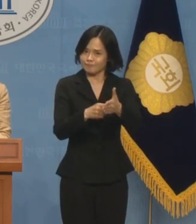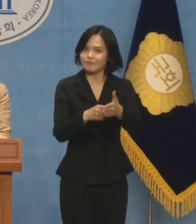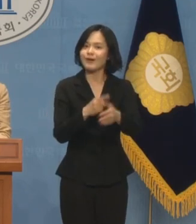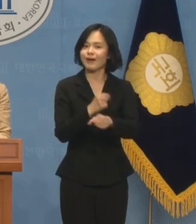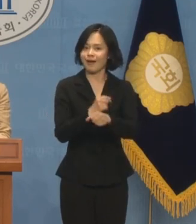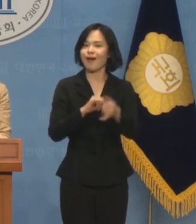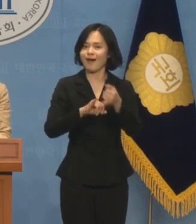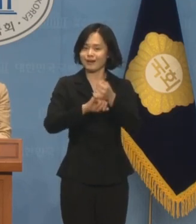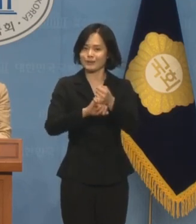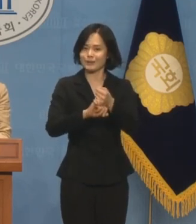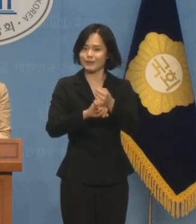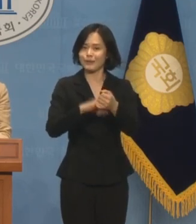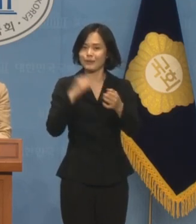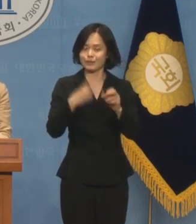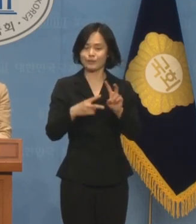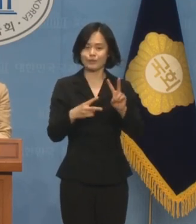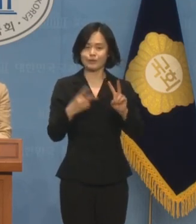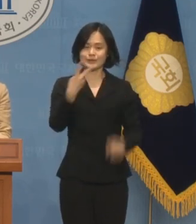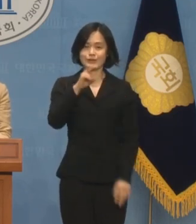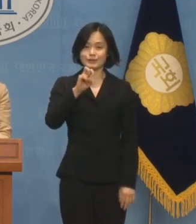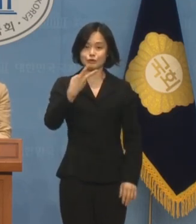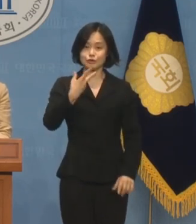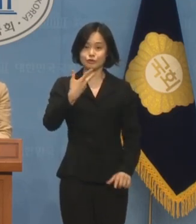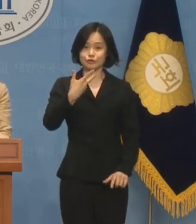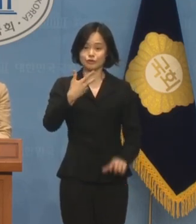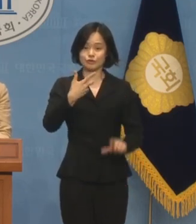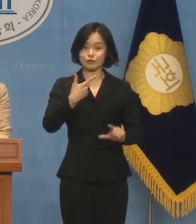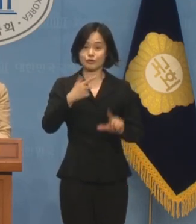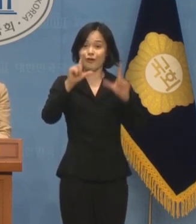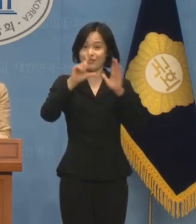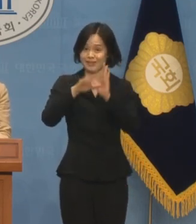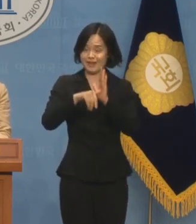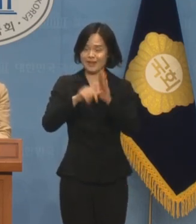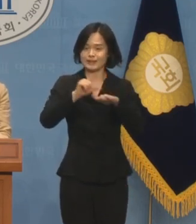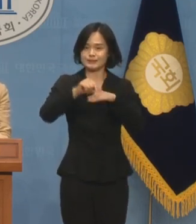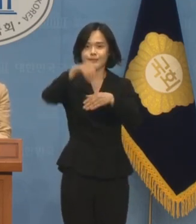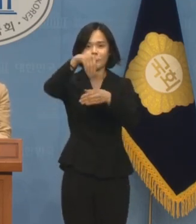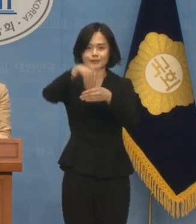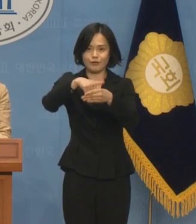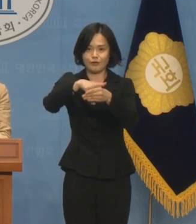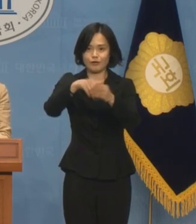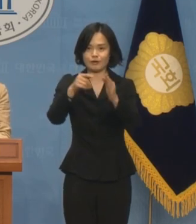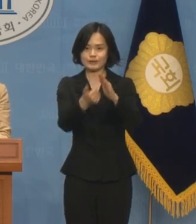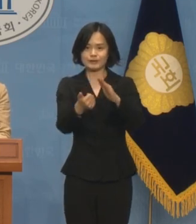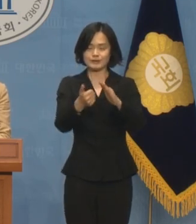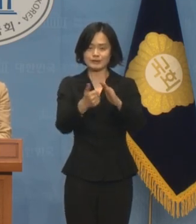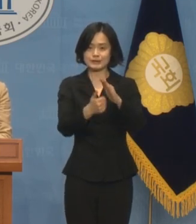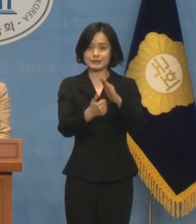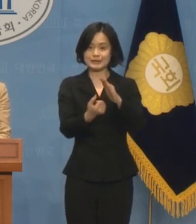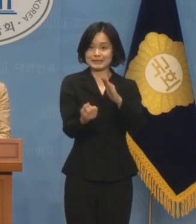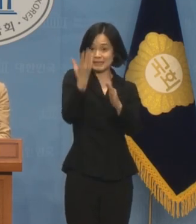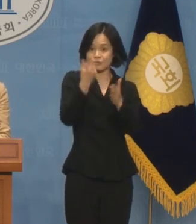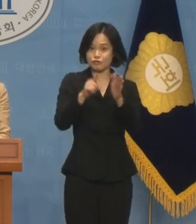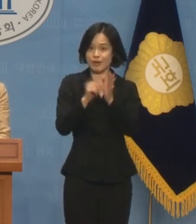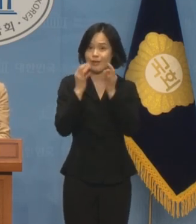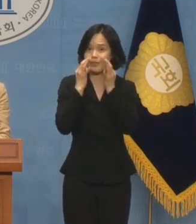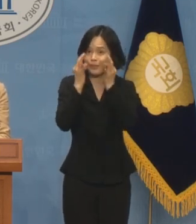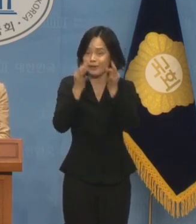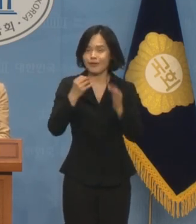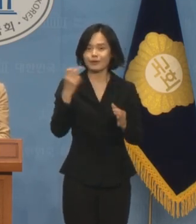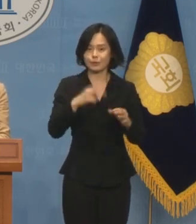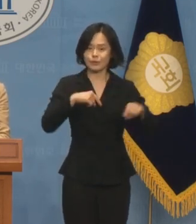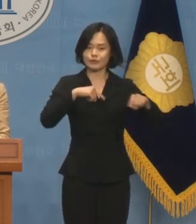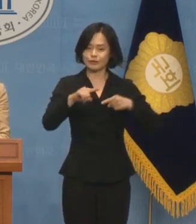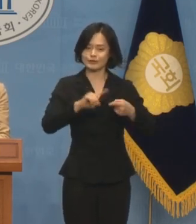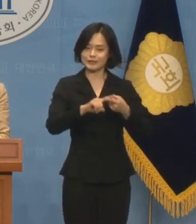20 2026년 지방선거 승리와 향후 진보적 정권 교체를 추진하기 위한 정치 연합체를